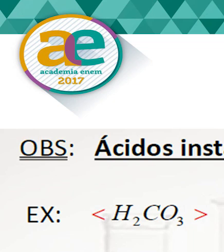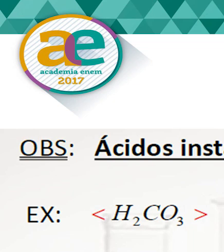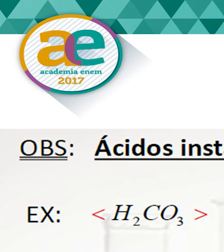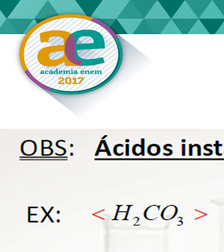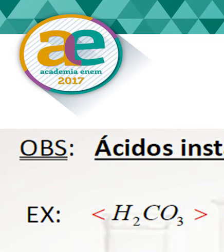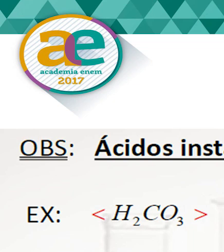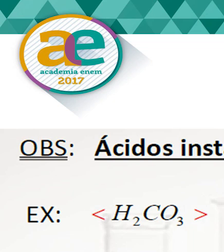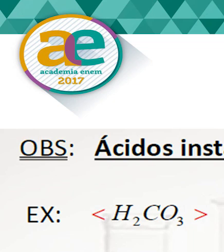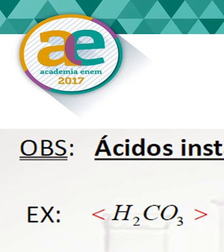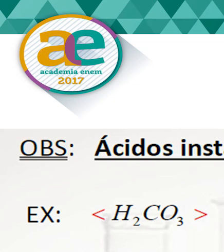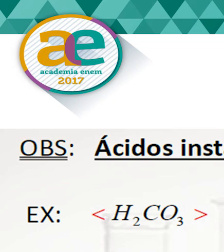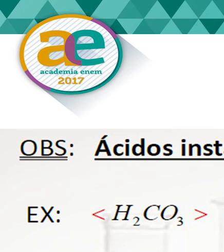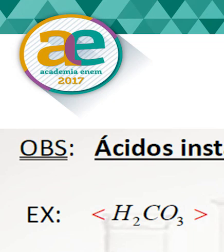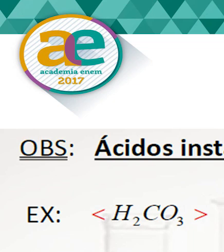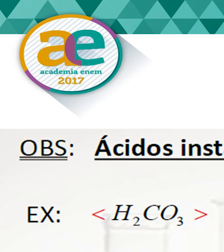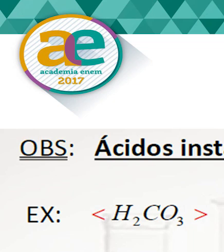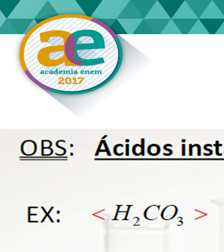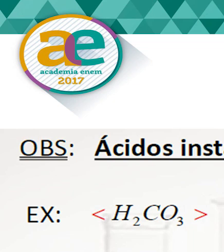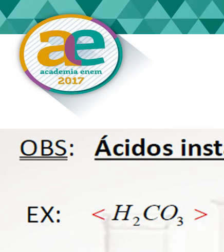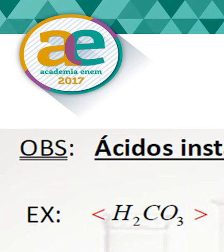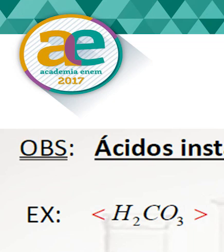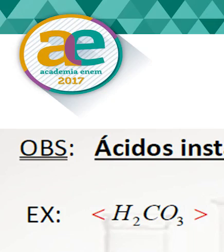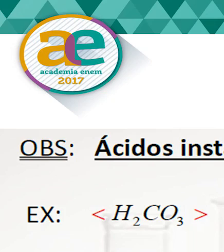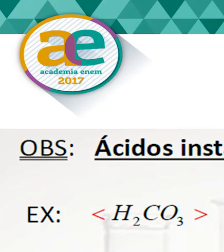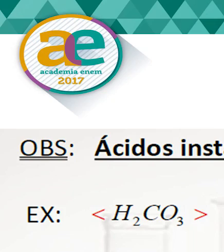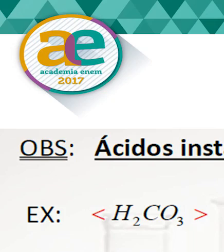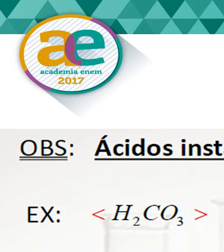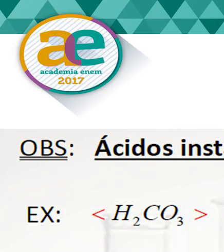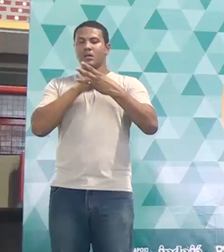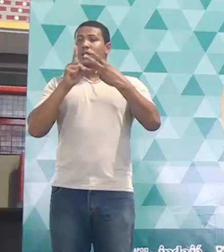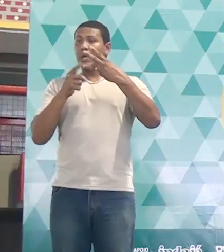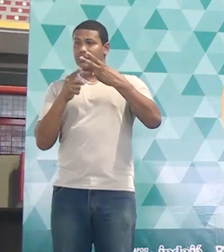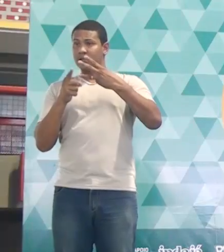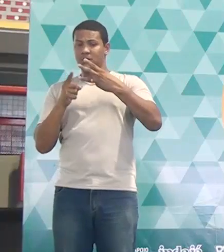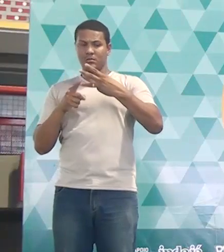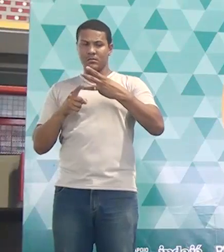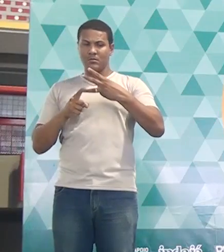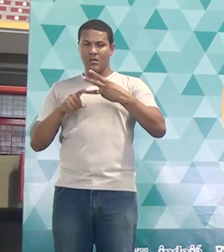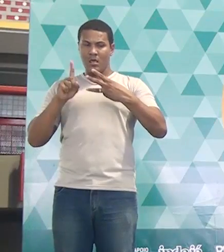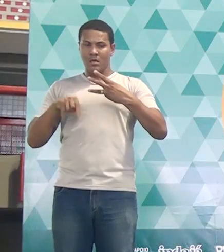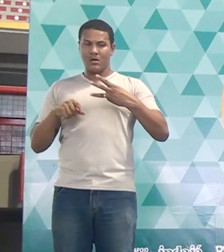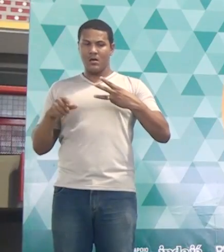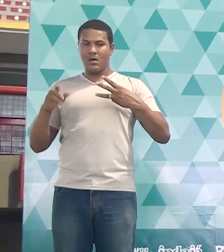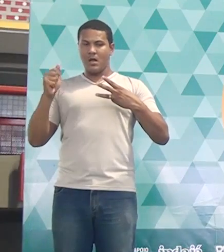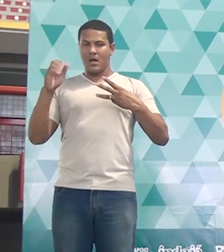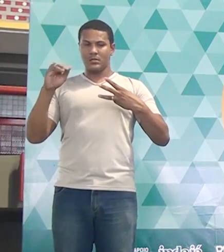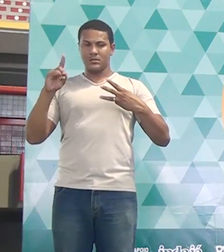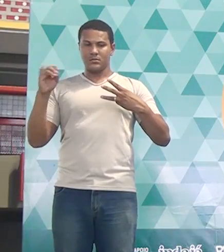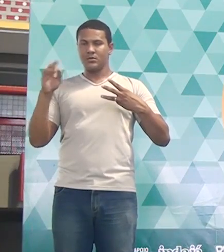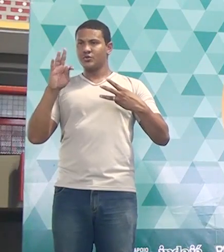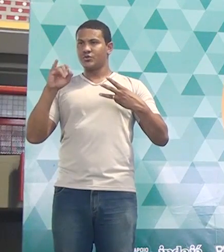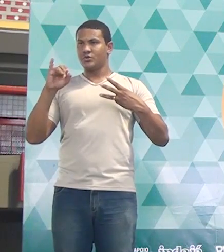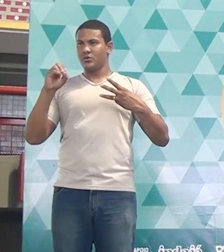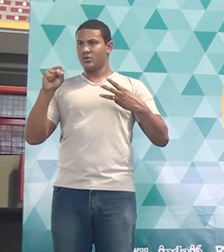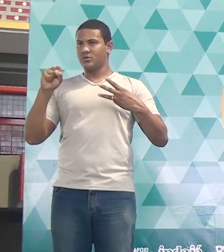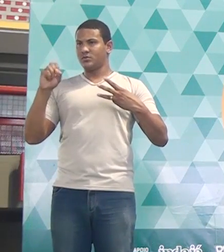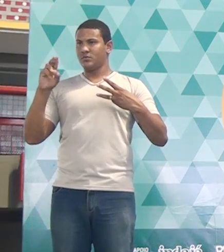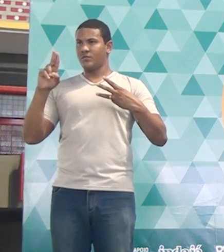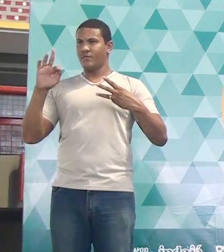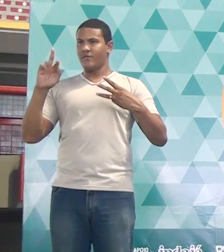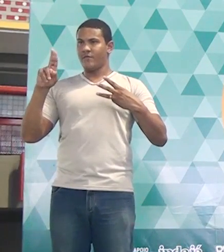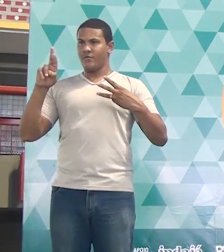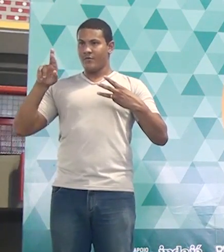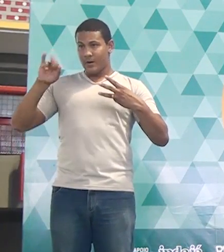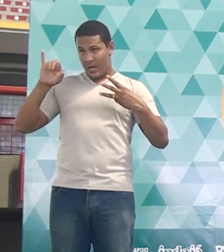que se decompõe em SO2 e água. E o terceiro, só para constar, chama-se ácido tiosulfúrico, que também se decompõe